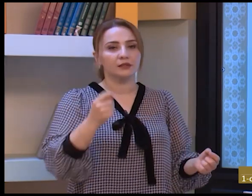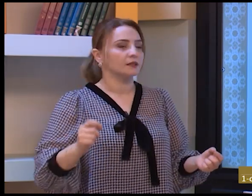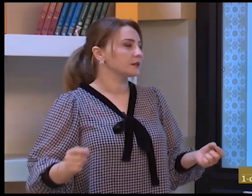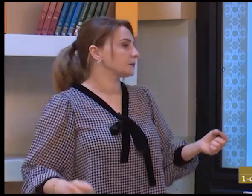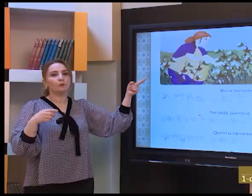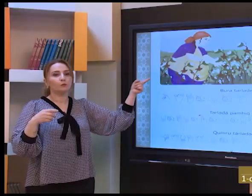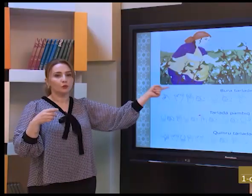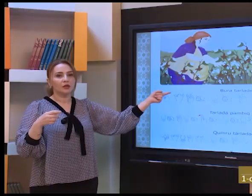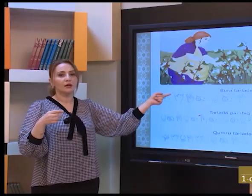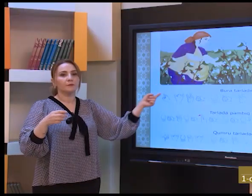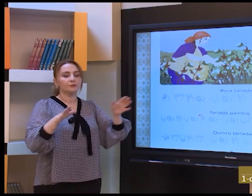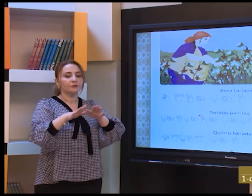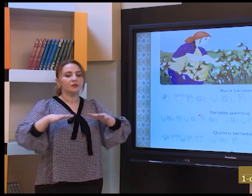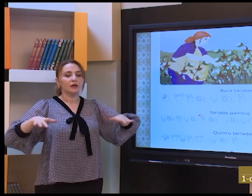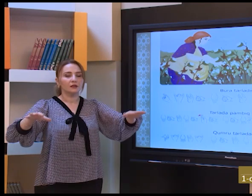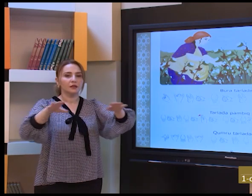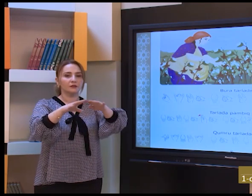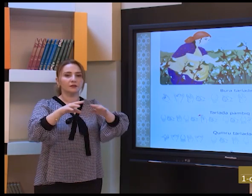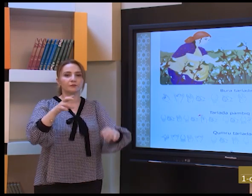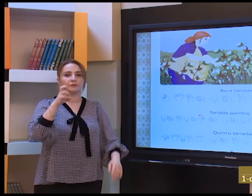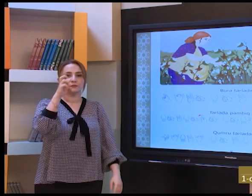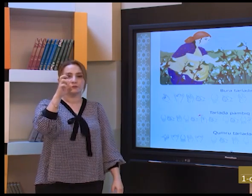yazaq. Bura tarladır.